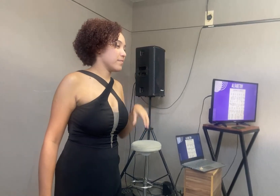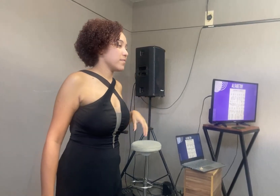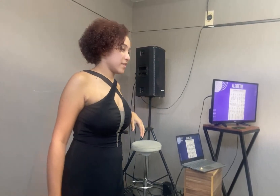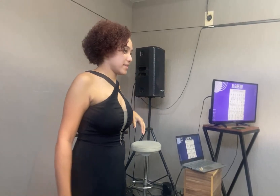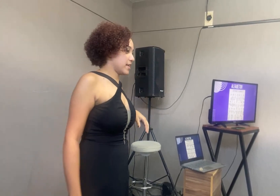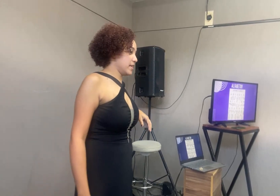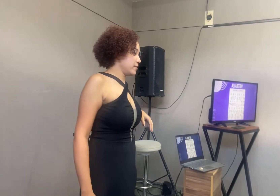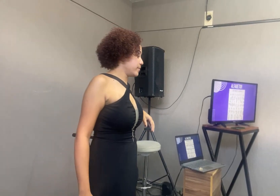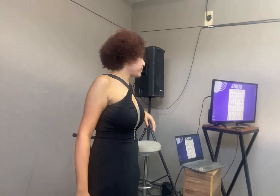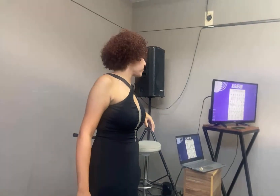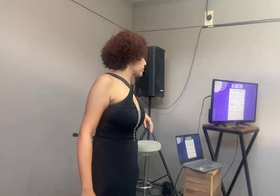Certo?